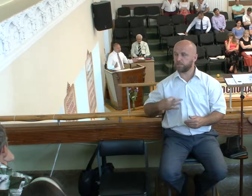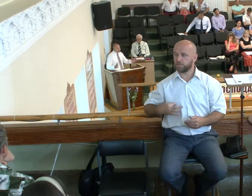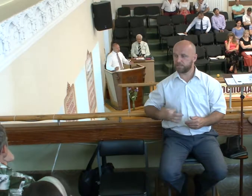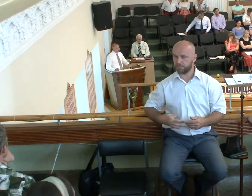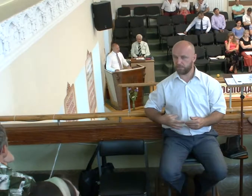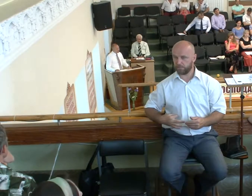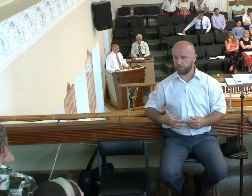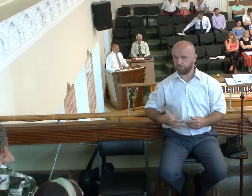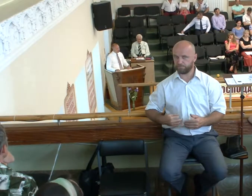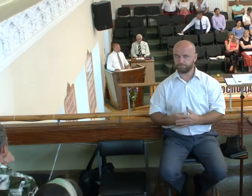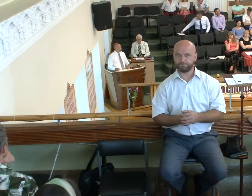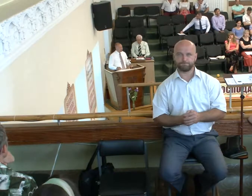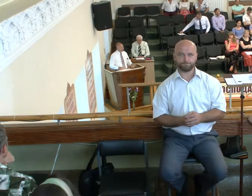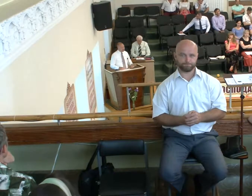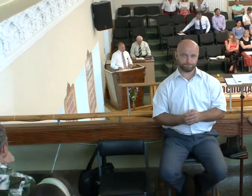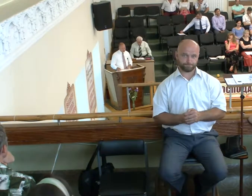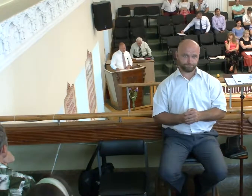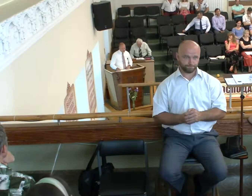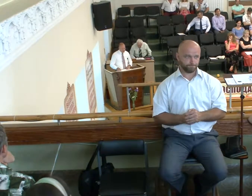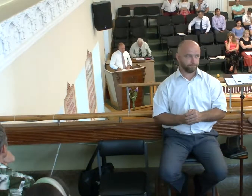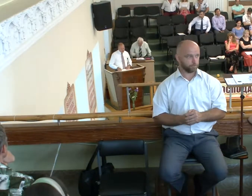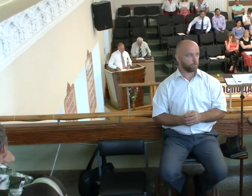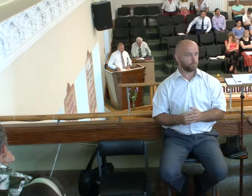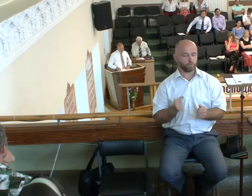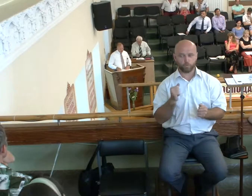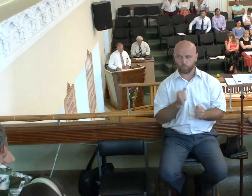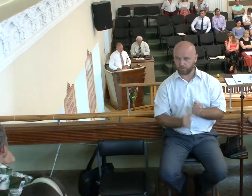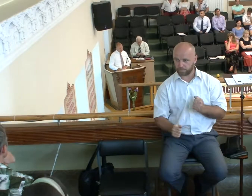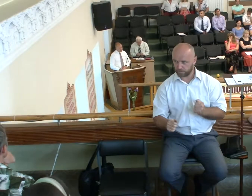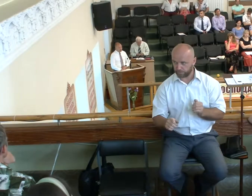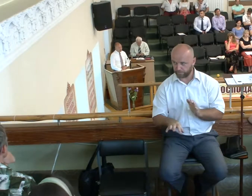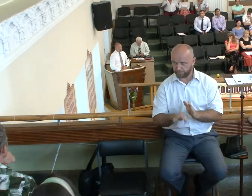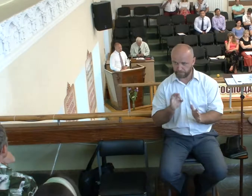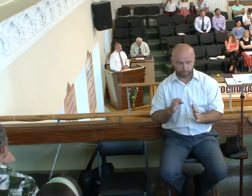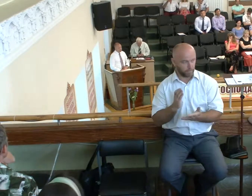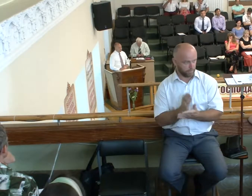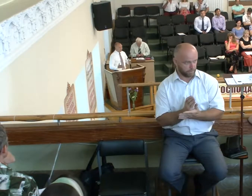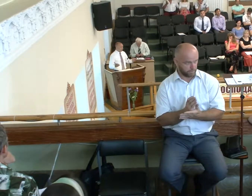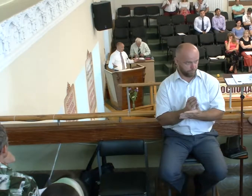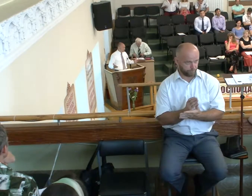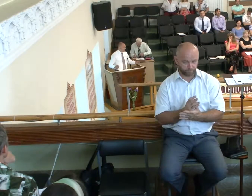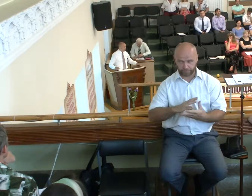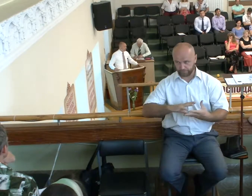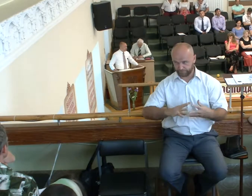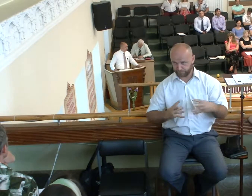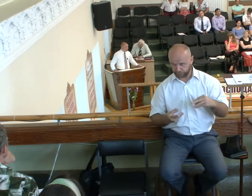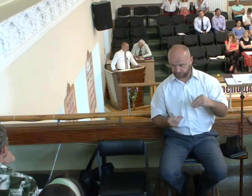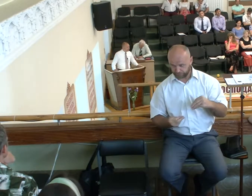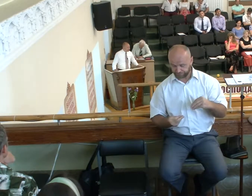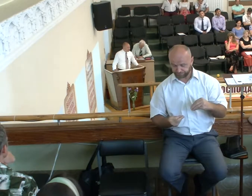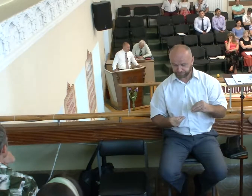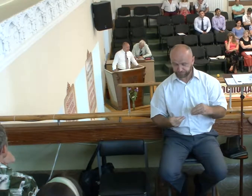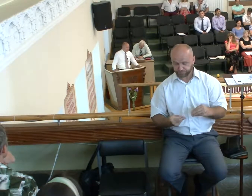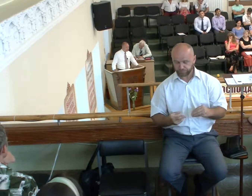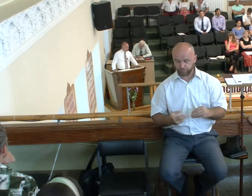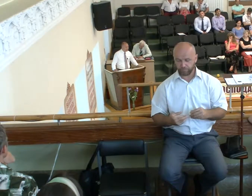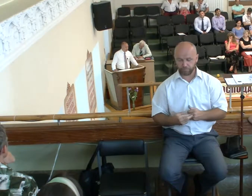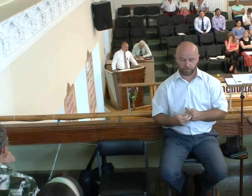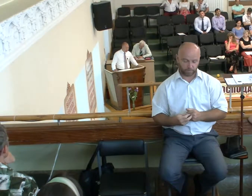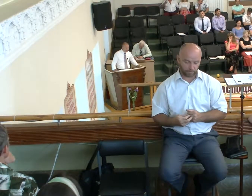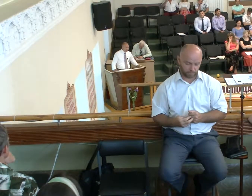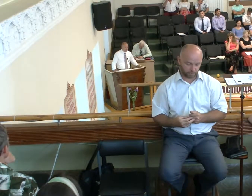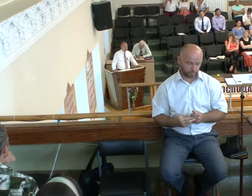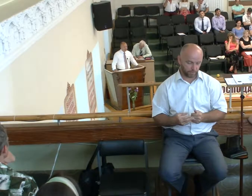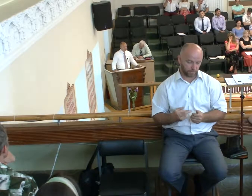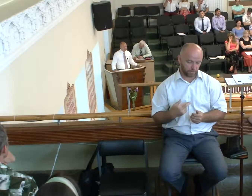Библия говорит нам о том, что у каждого выбора есть последствия. Недавно, в апреле месяце,